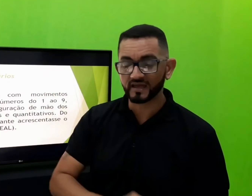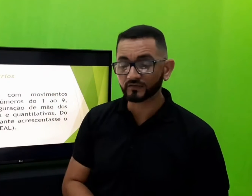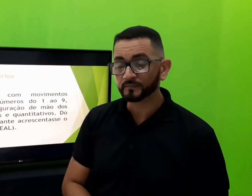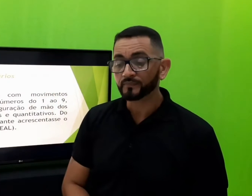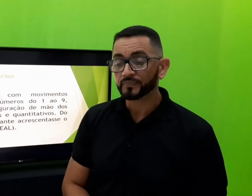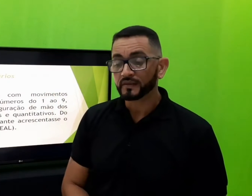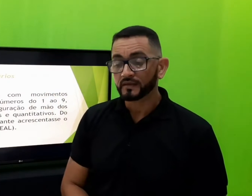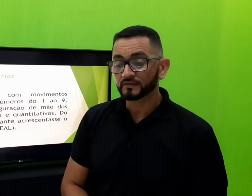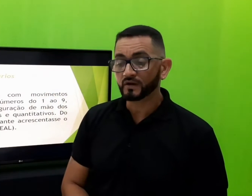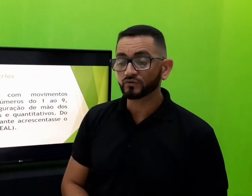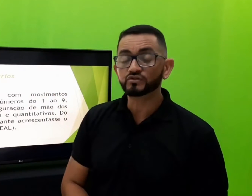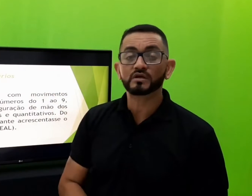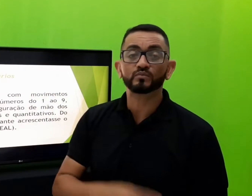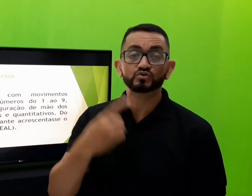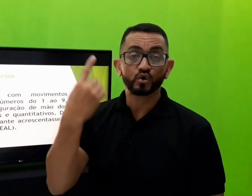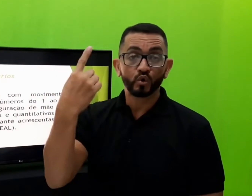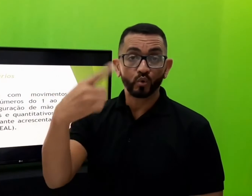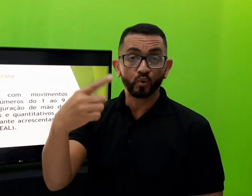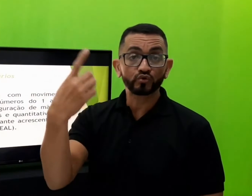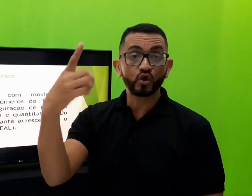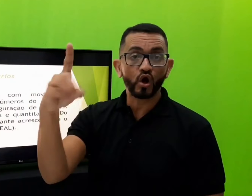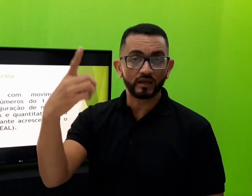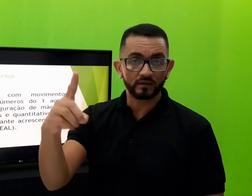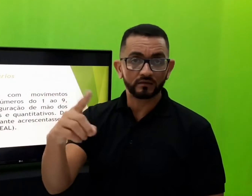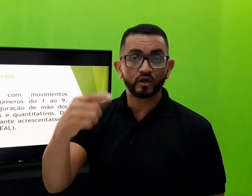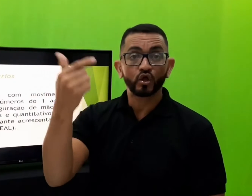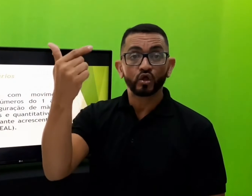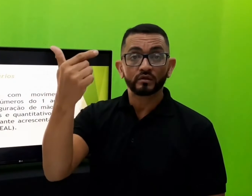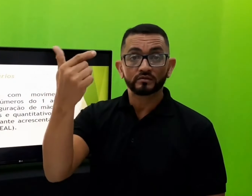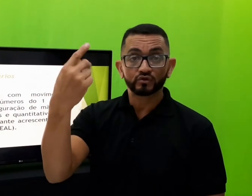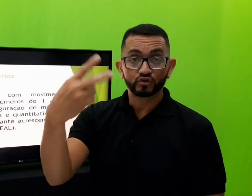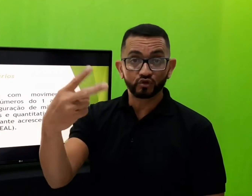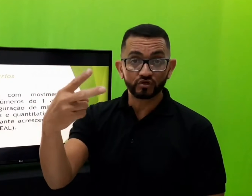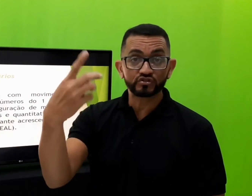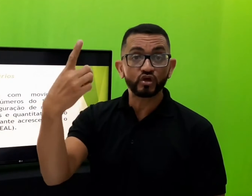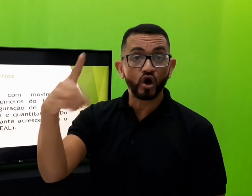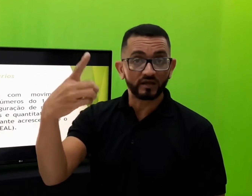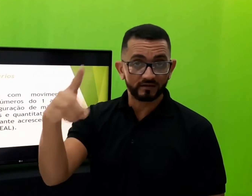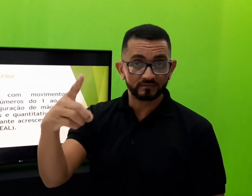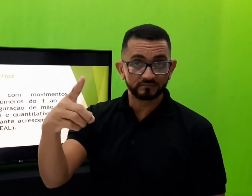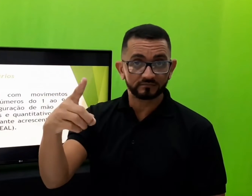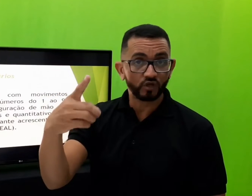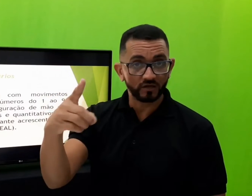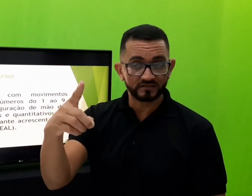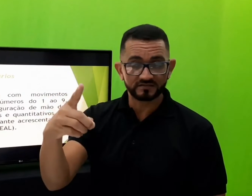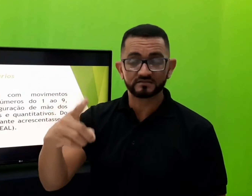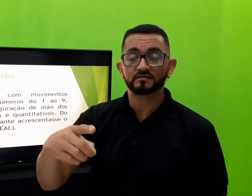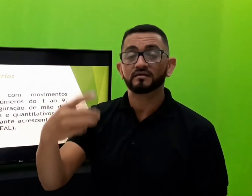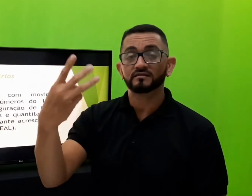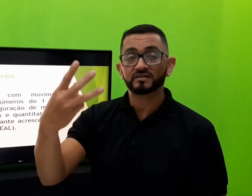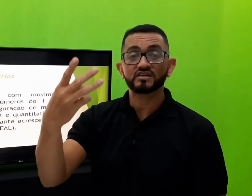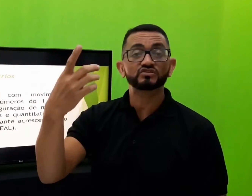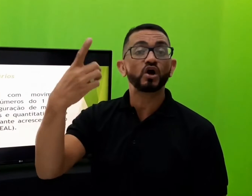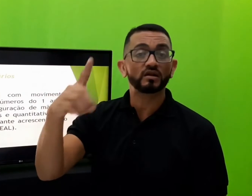certo? Então, nós temos 1 dólar, 2 dólares, 3